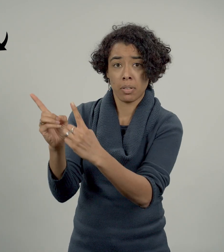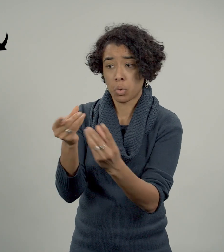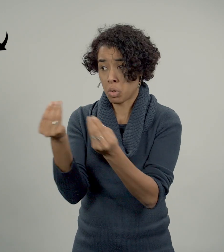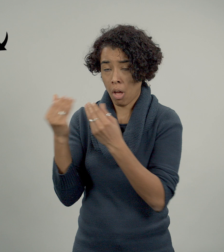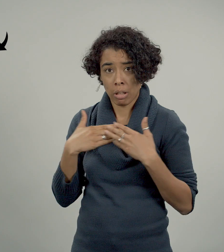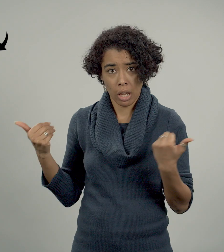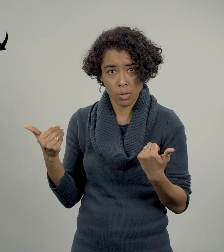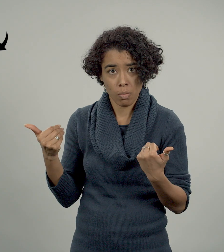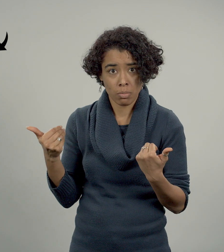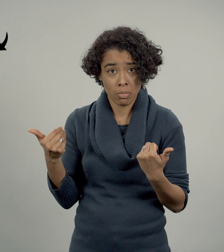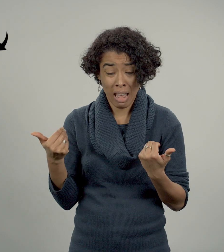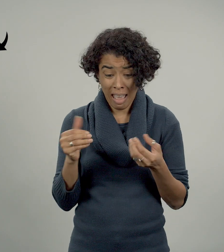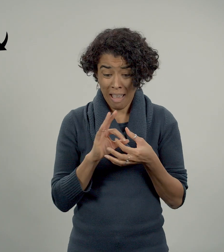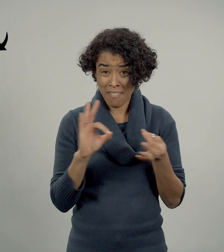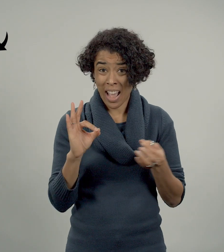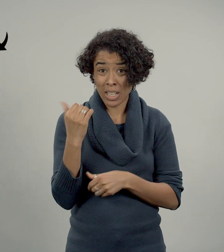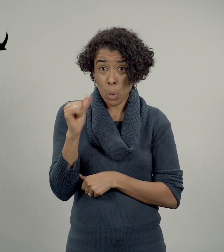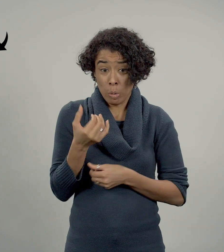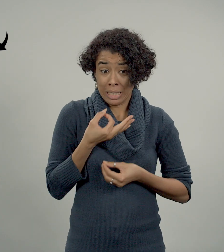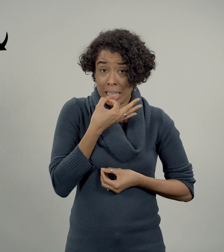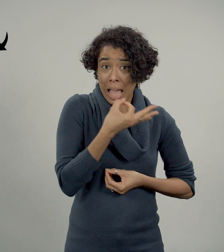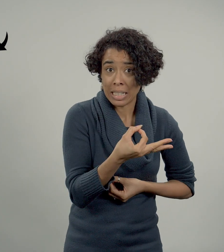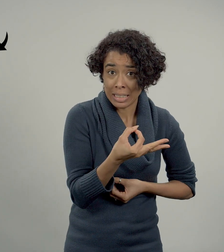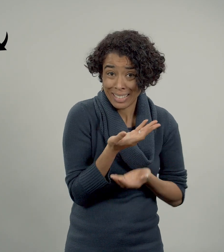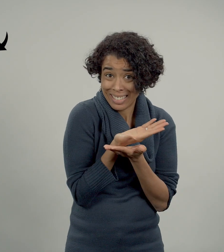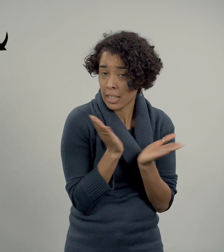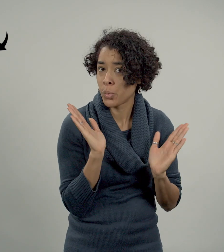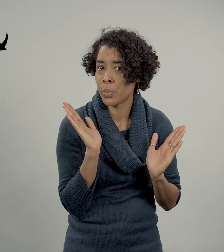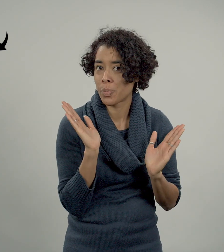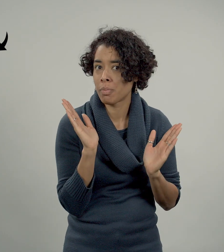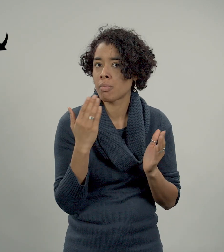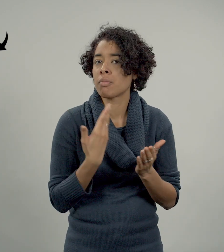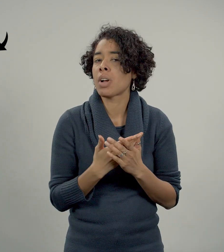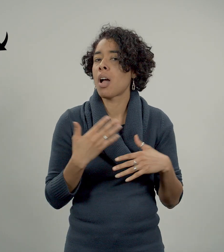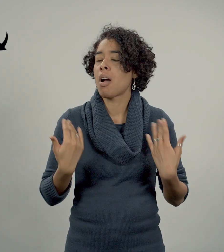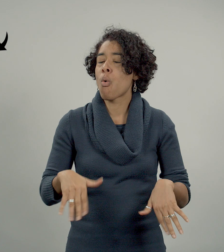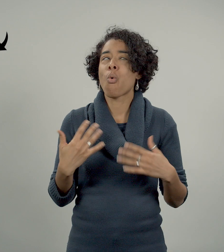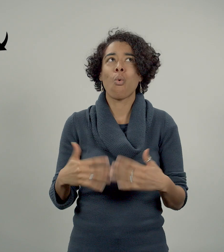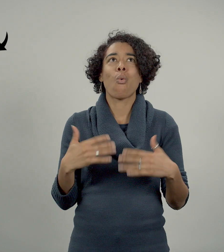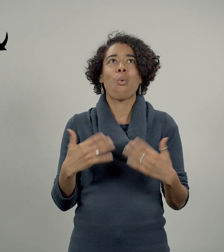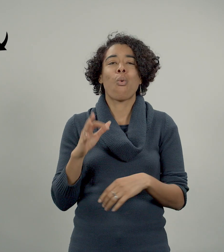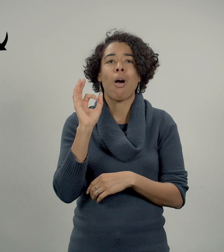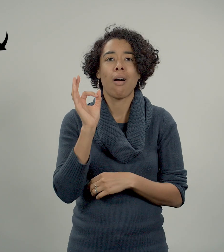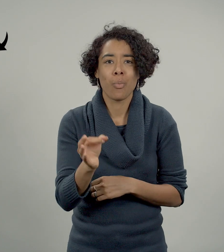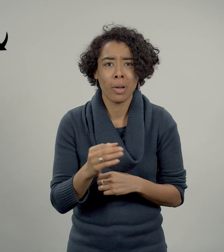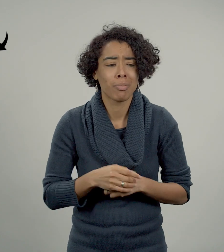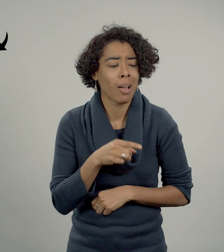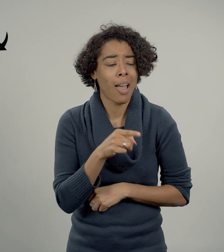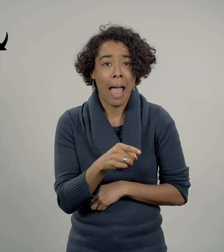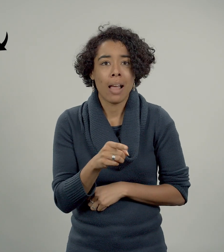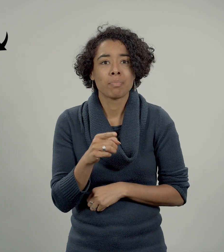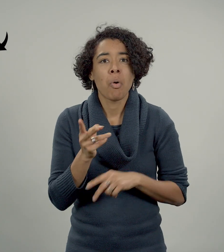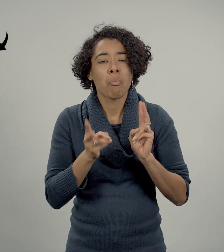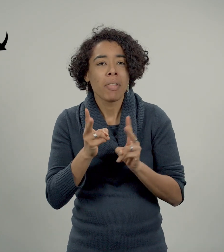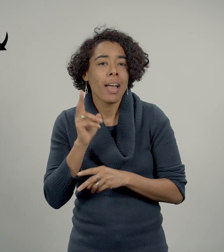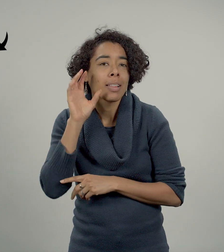lèpre. Voici les seuls et uniques mots de cette jeune fille rapportés dans la Bible. Et quel impact! Elle avait certainement